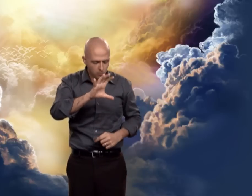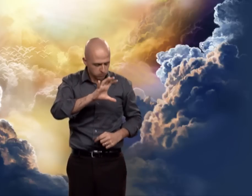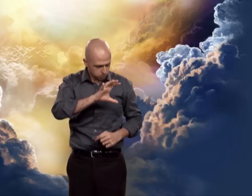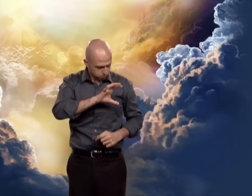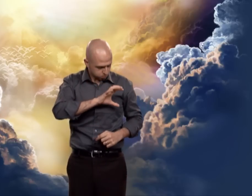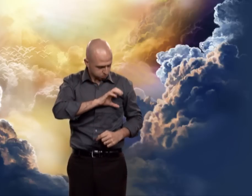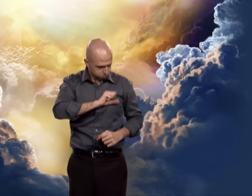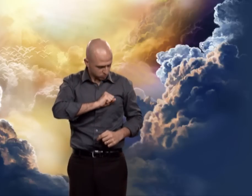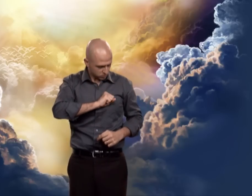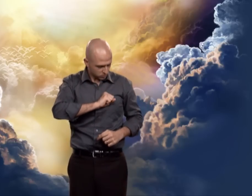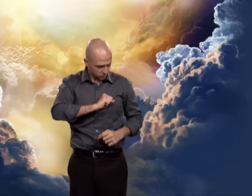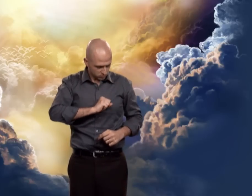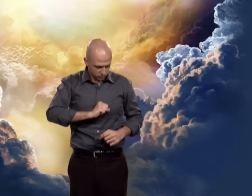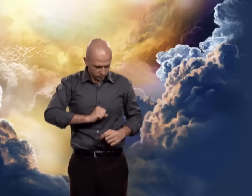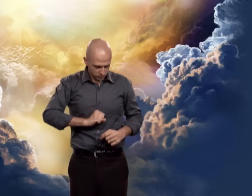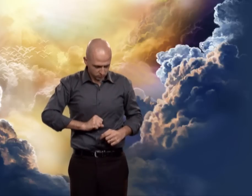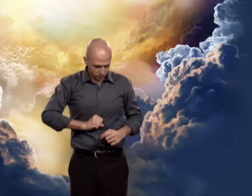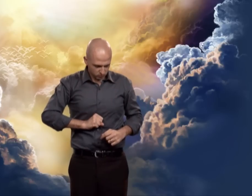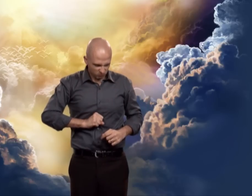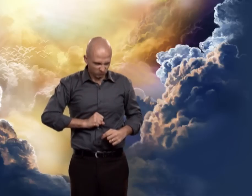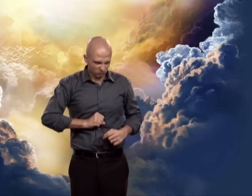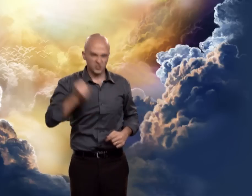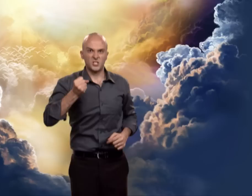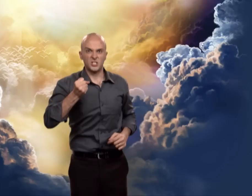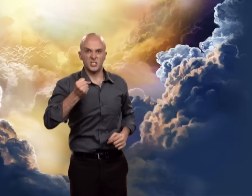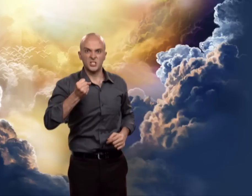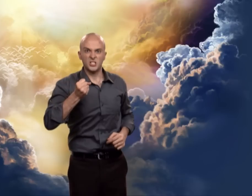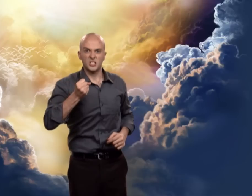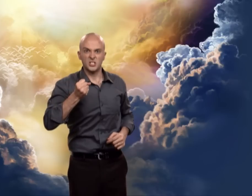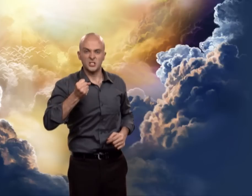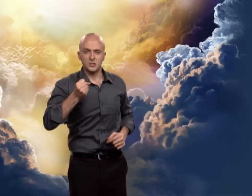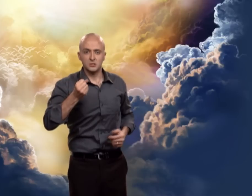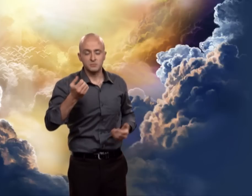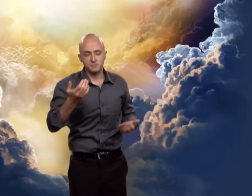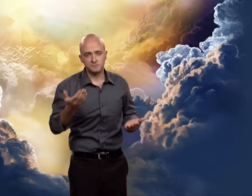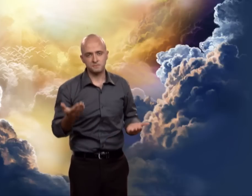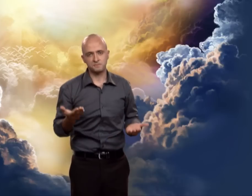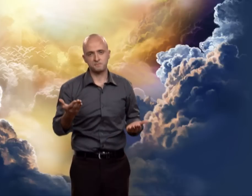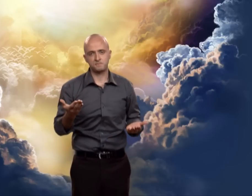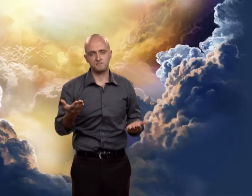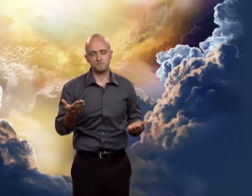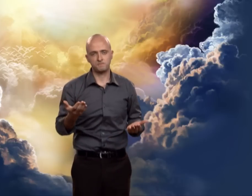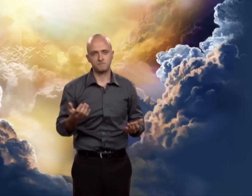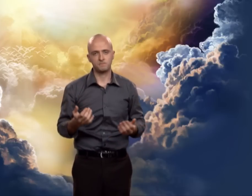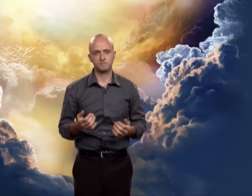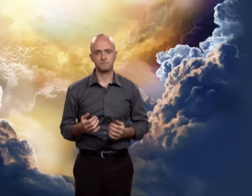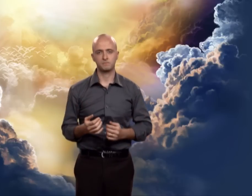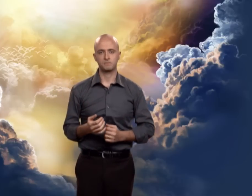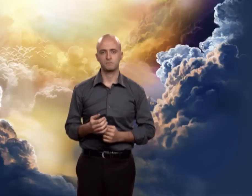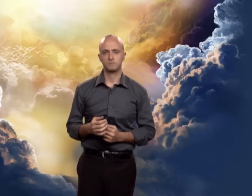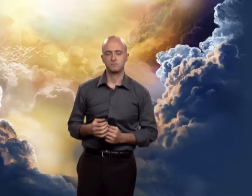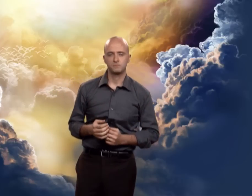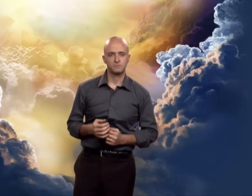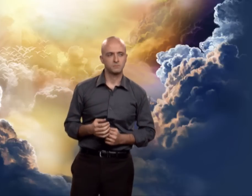céu, Jesus dirá: muito bem, servo bom e fiel. Venha e participe da alegria do seu